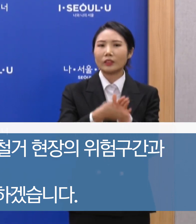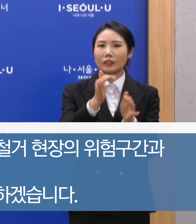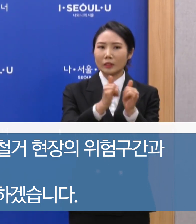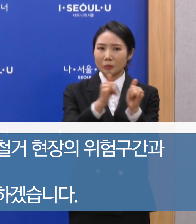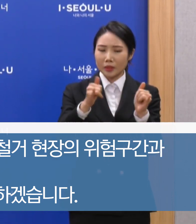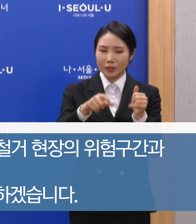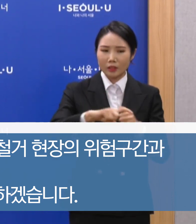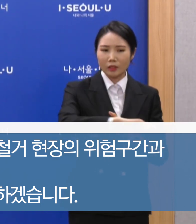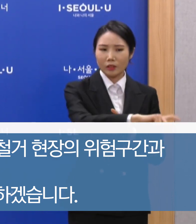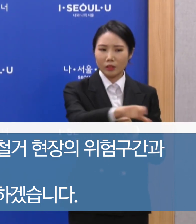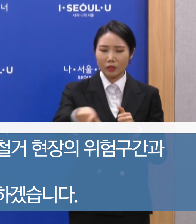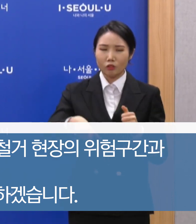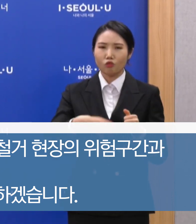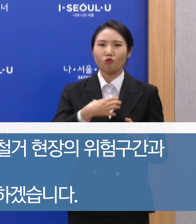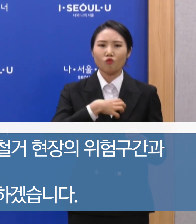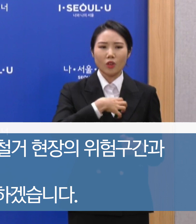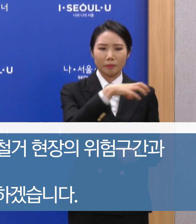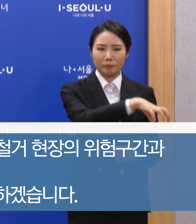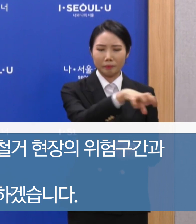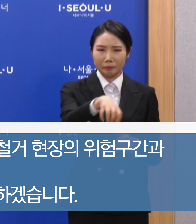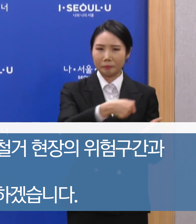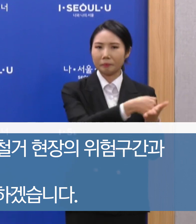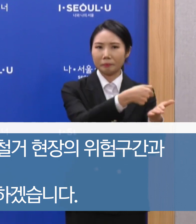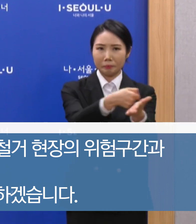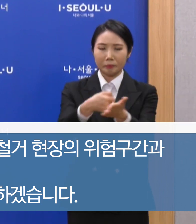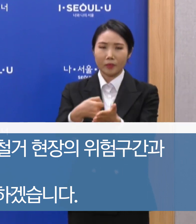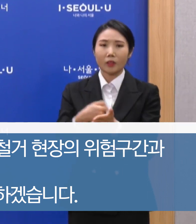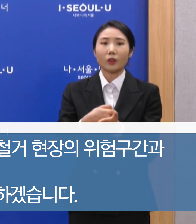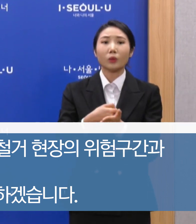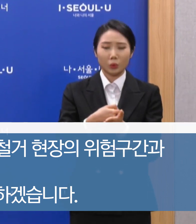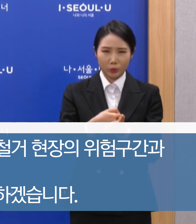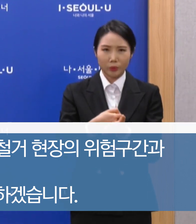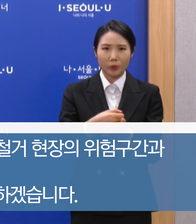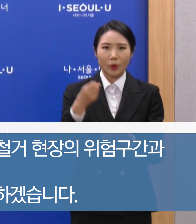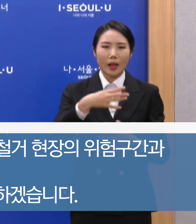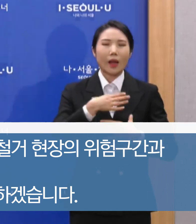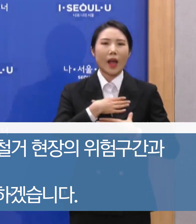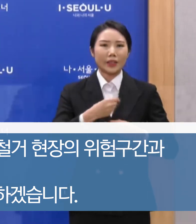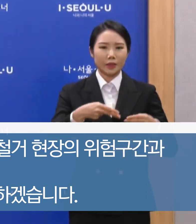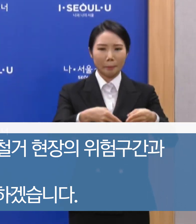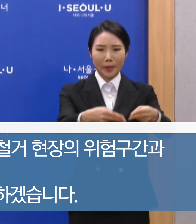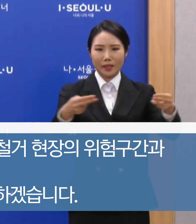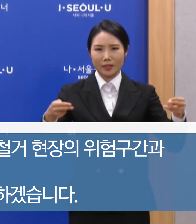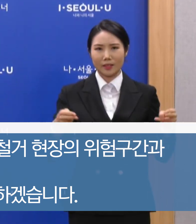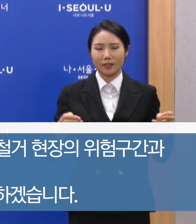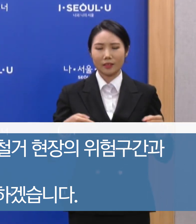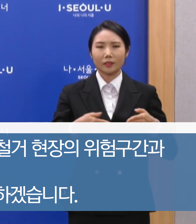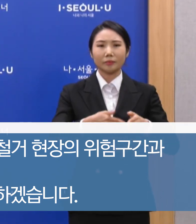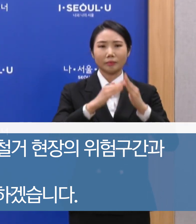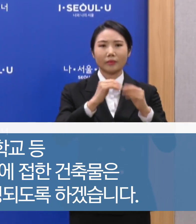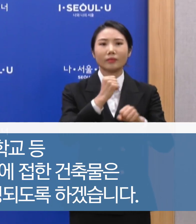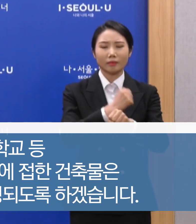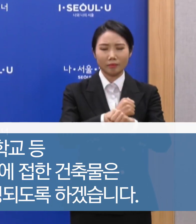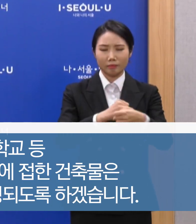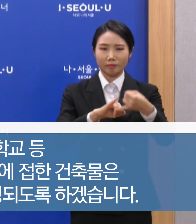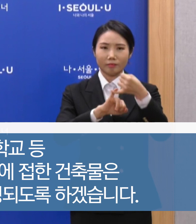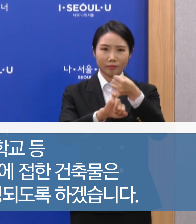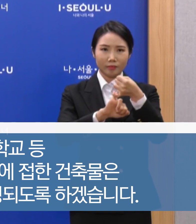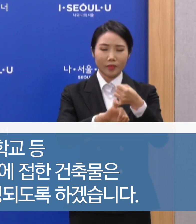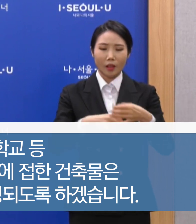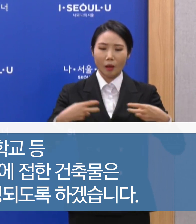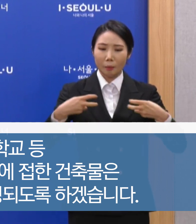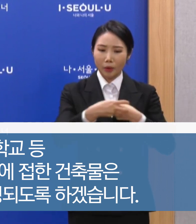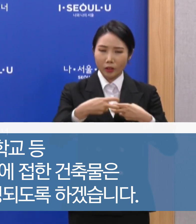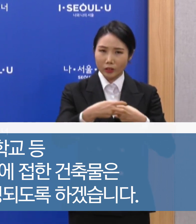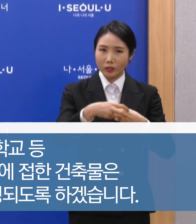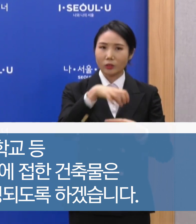요소를 지정 관리하도록 하고 위험 구간은 안전 펜스 설치를 의무화하겠습니다. 버스